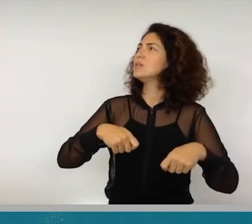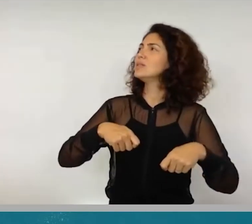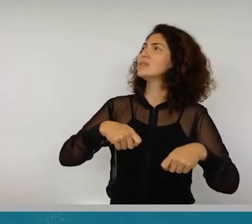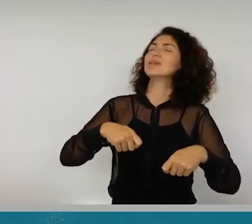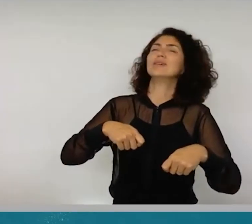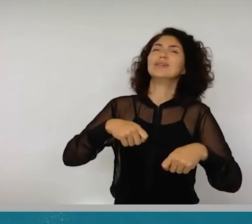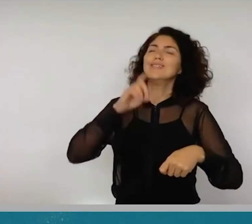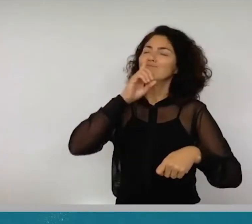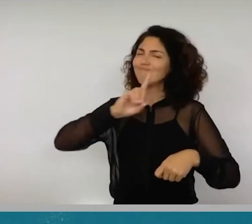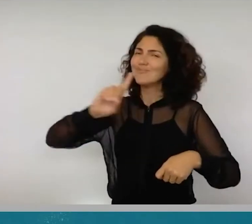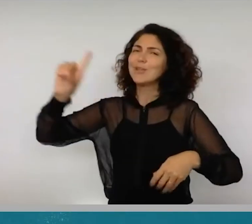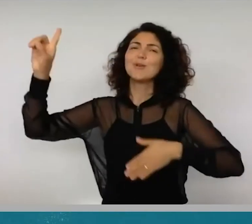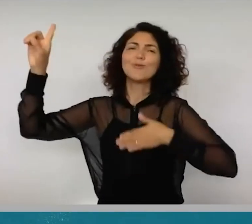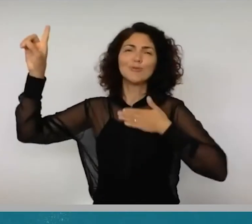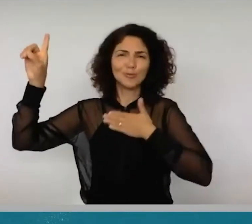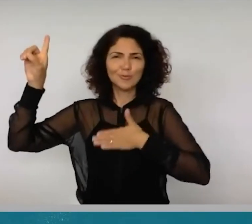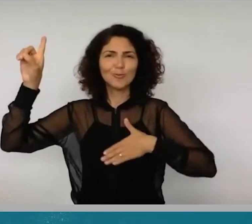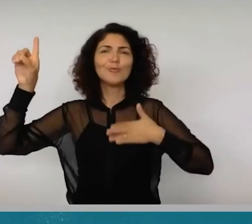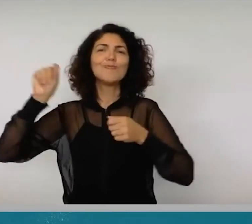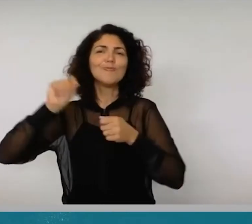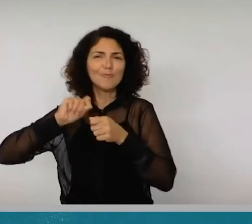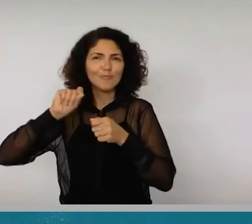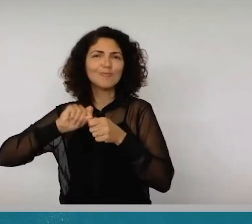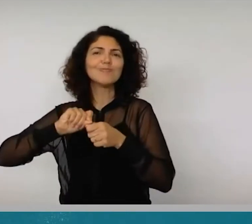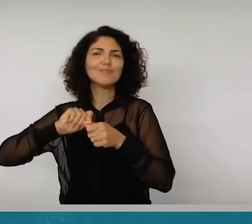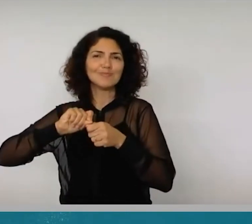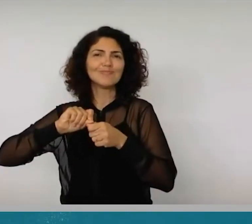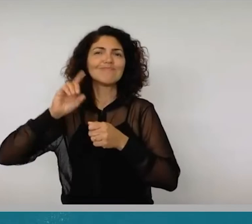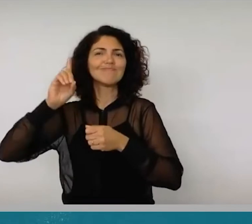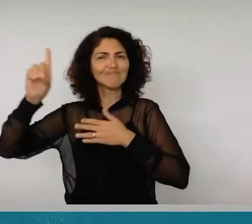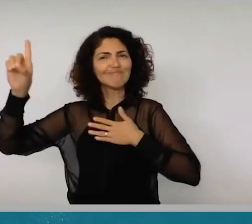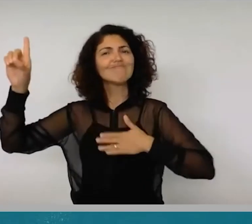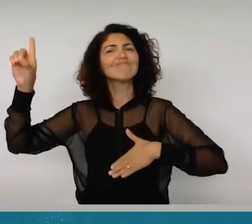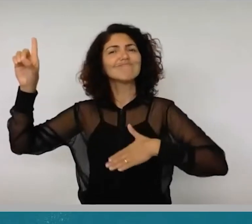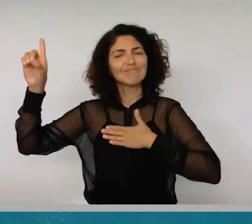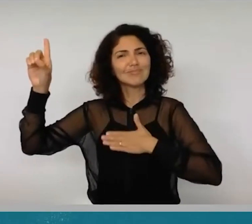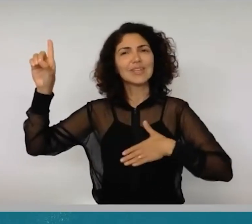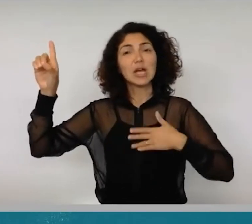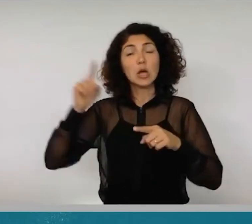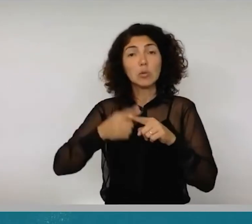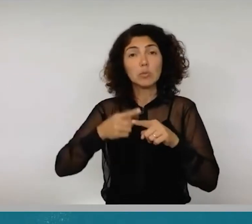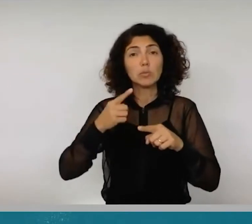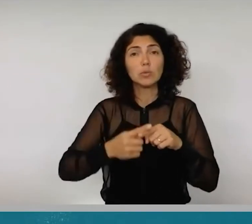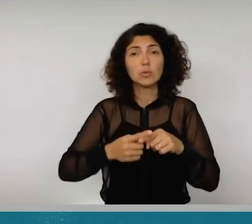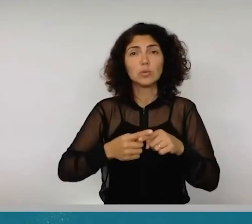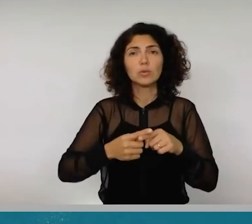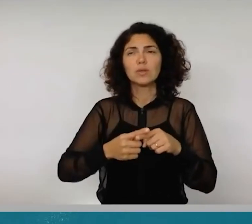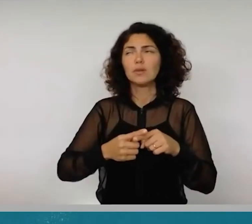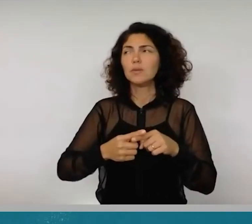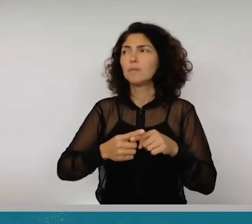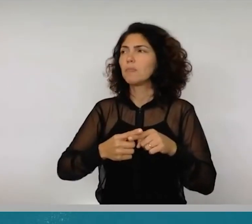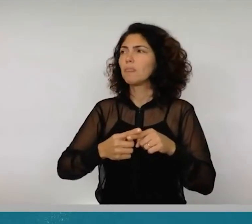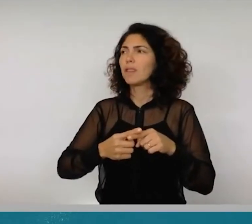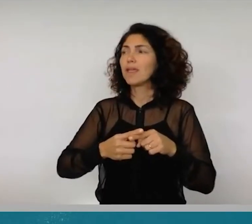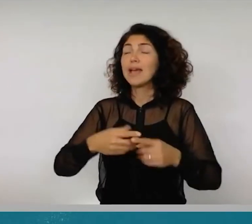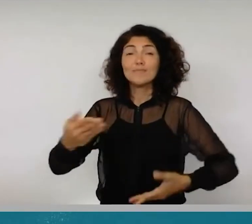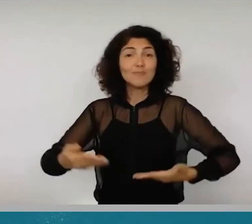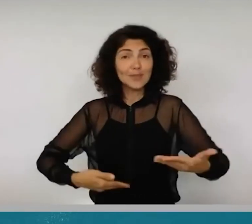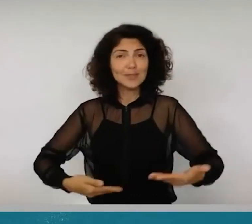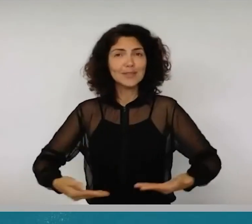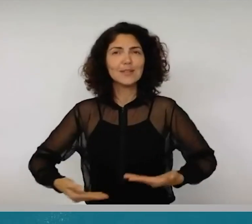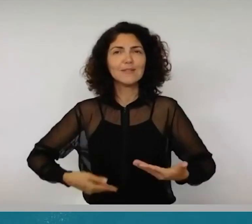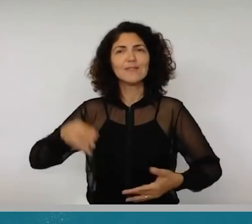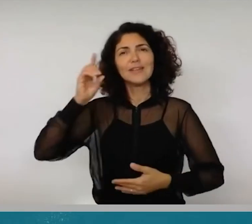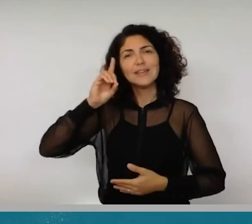ferrugem corroem, e nem ladrões que não escavam nem roubam, porque onde está o teu tesouro, aí também está o